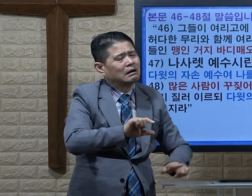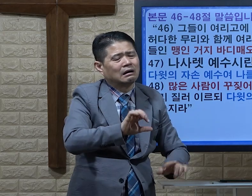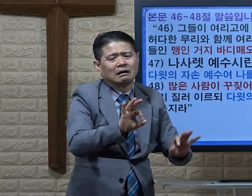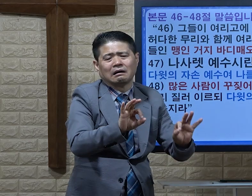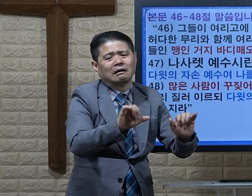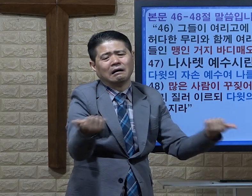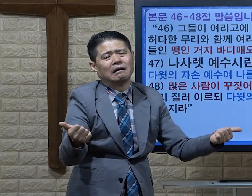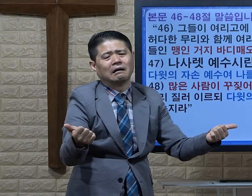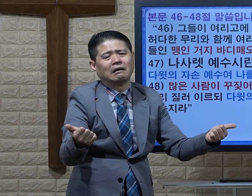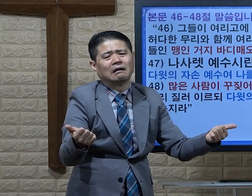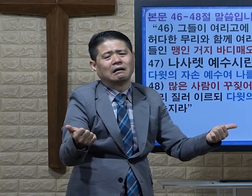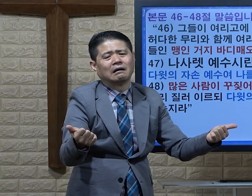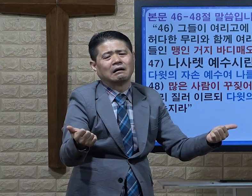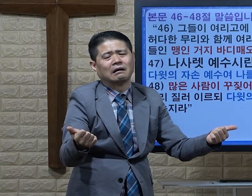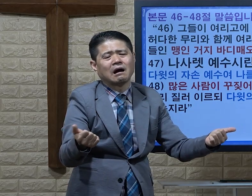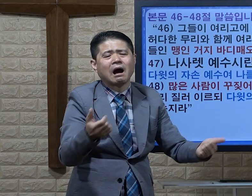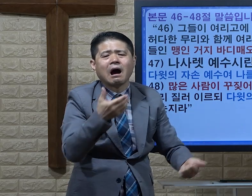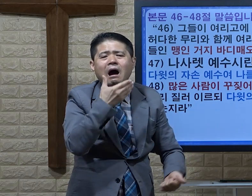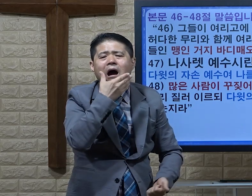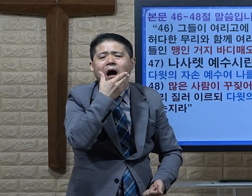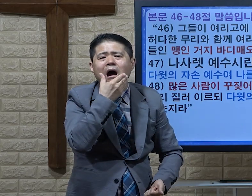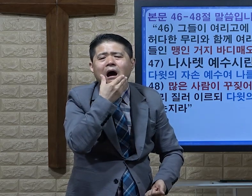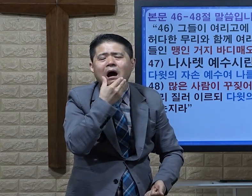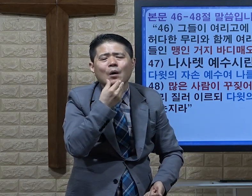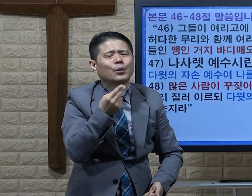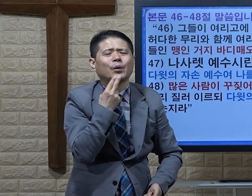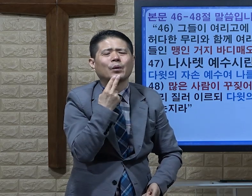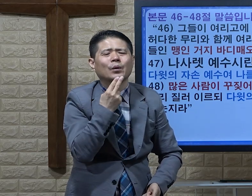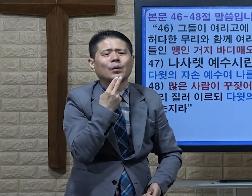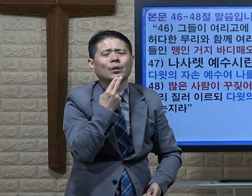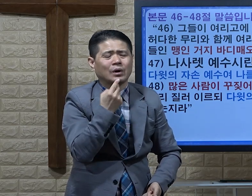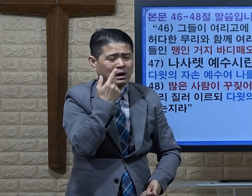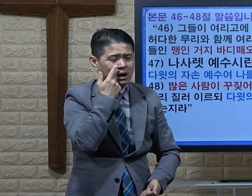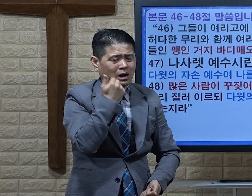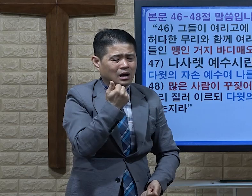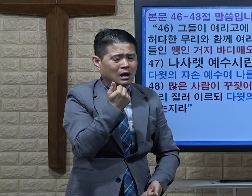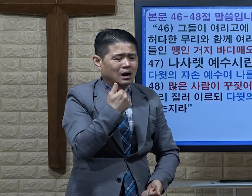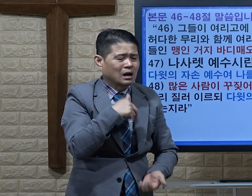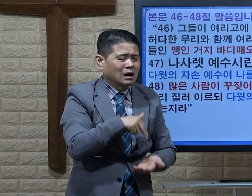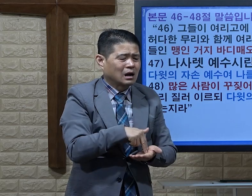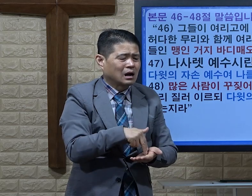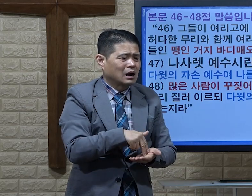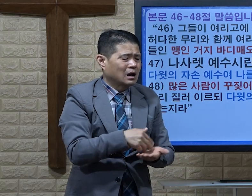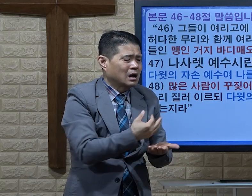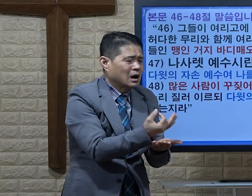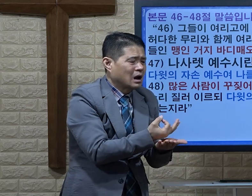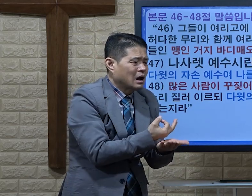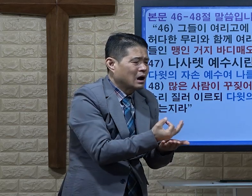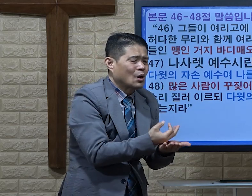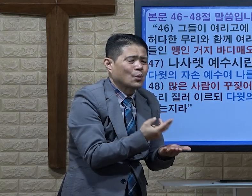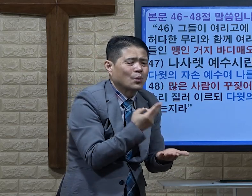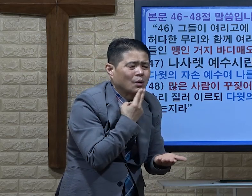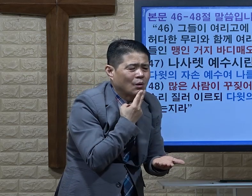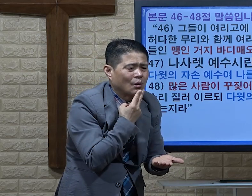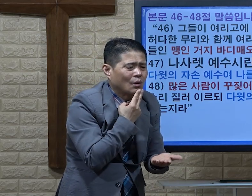어렸을 때부터 너무 가난했는데요. 이 행복이란 것은 찾아볼 수도 없고 돈을 벌 수도